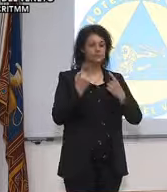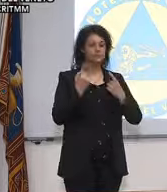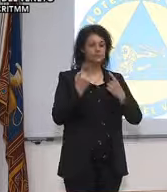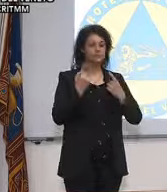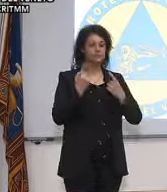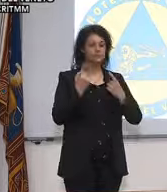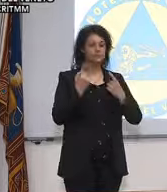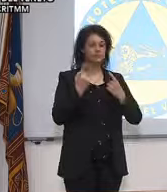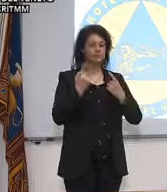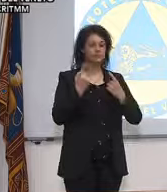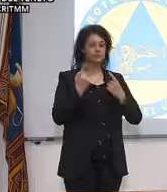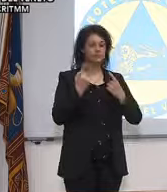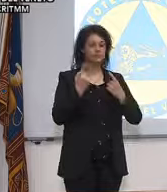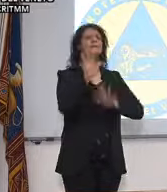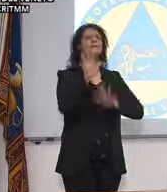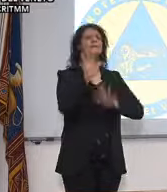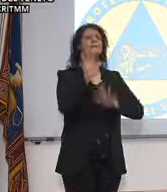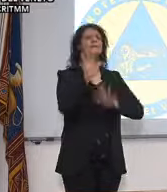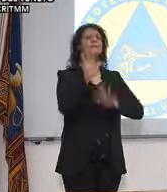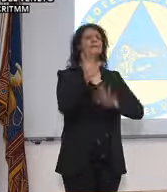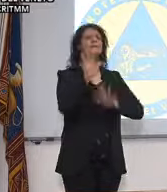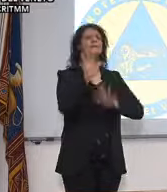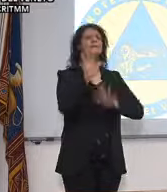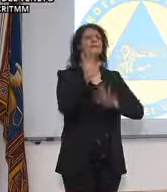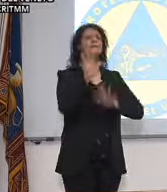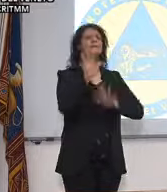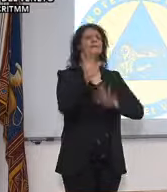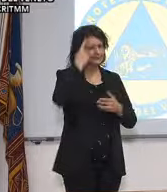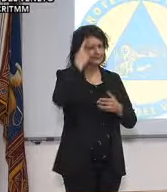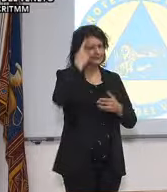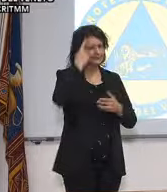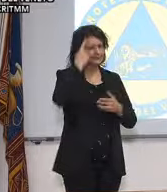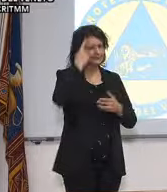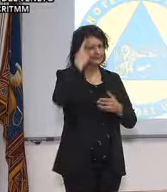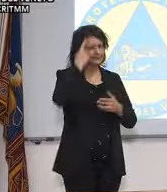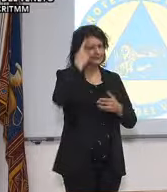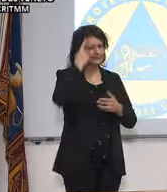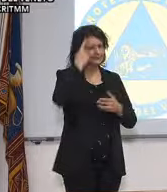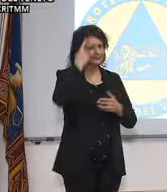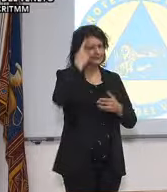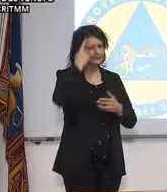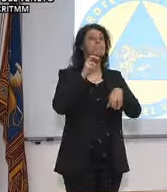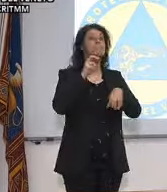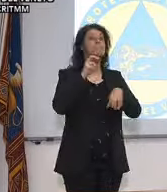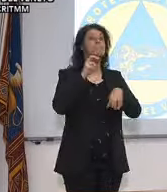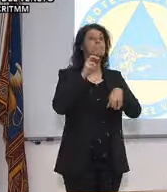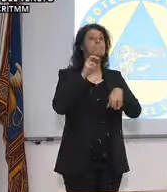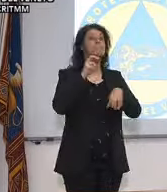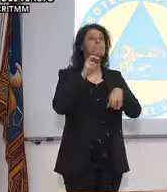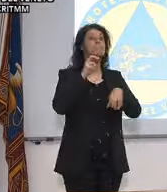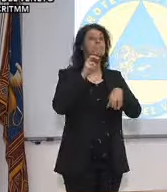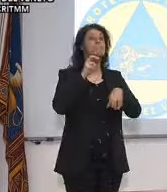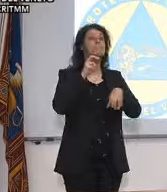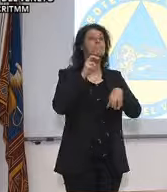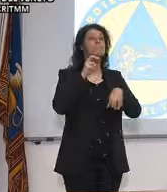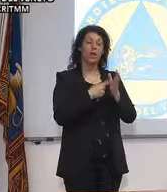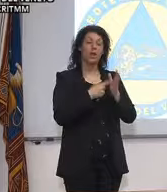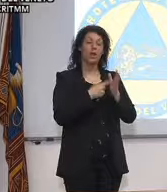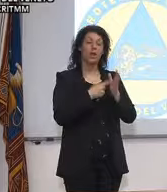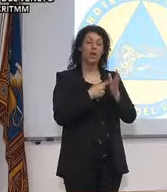Cioè, quando c'è una società che si chiama Società Italiana Medici per l'Ambiente, sembra una fonte autorevole. Il problema non è la